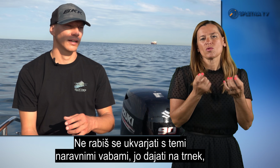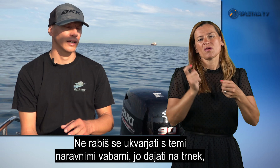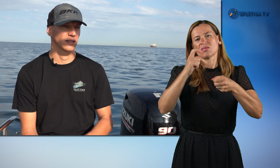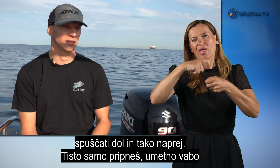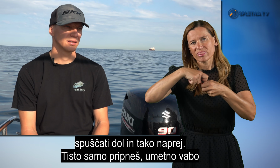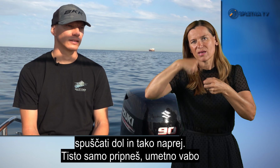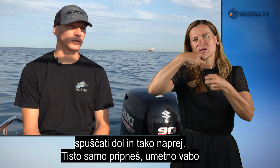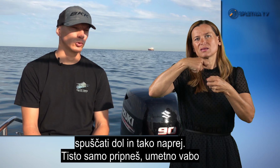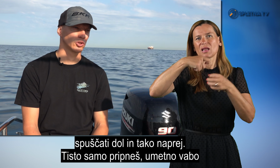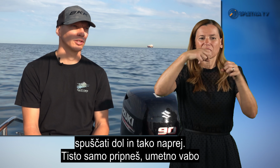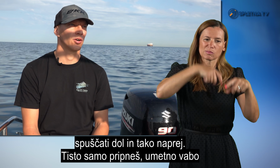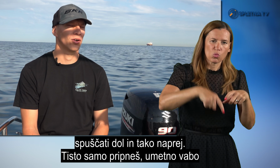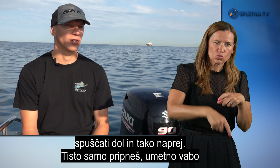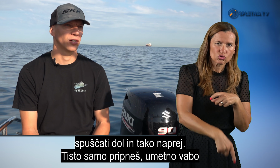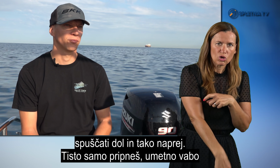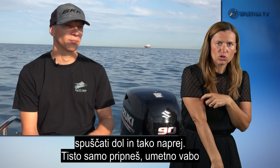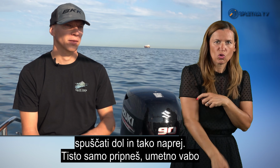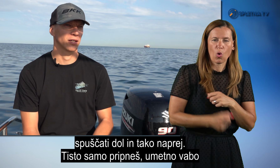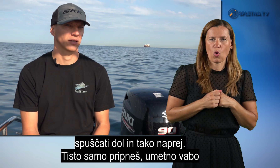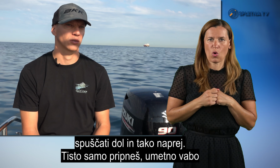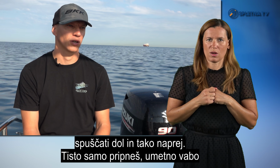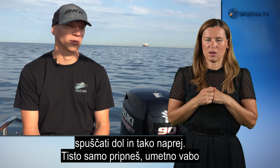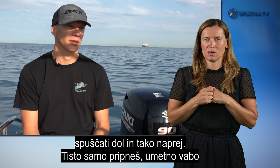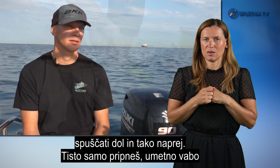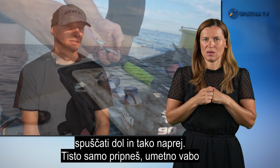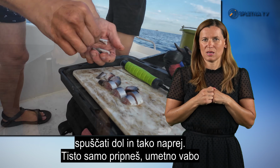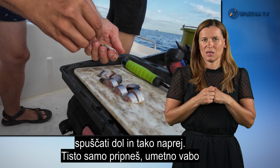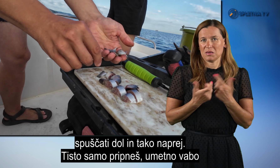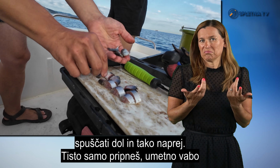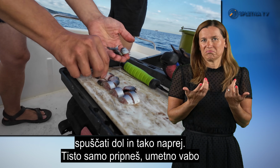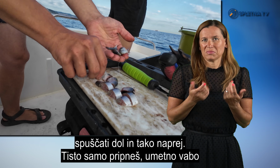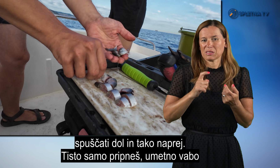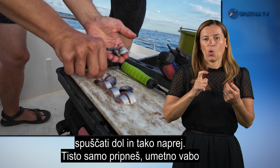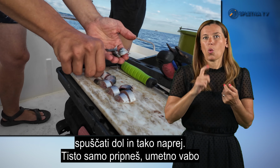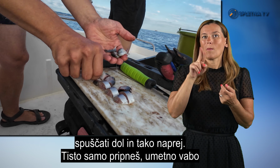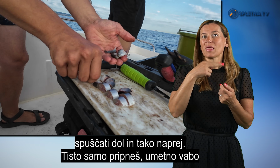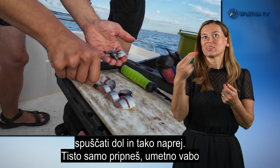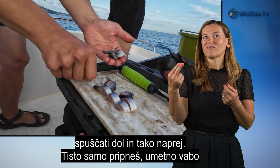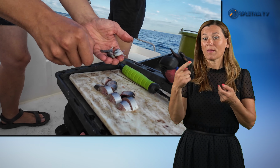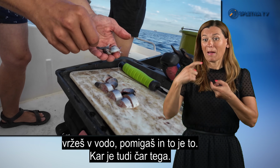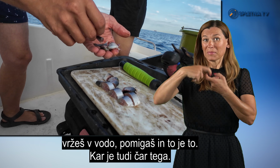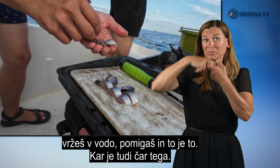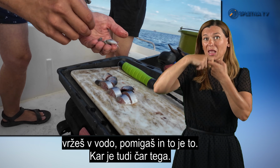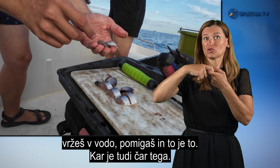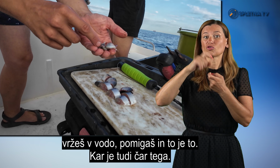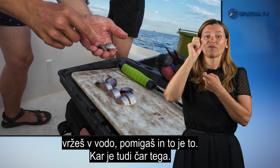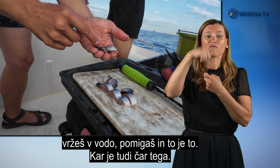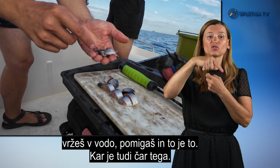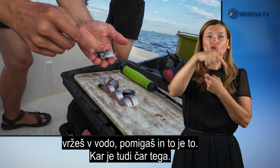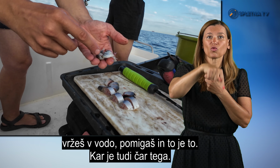na trnek, spuščati dol in tako naprej. Tisto samo pripneš umetno vabo, jo vržeš v